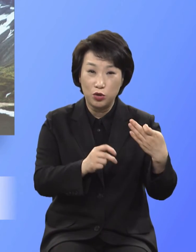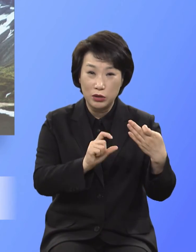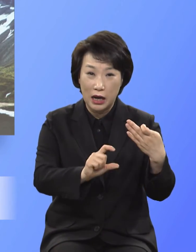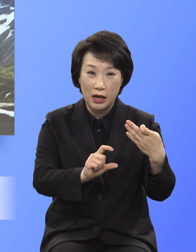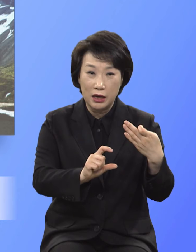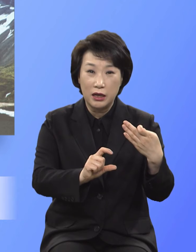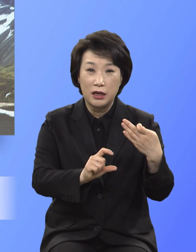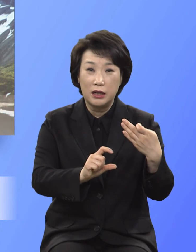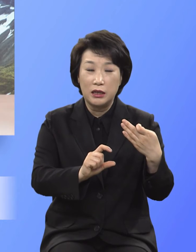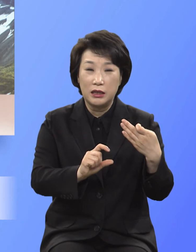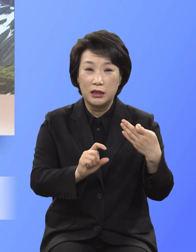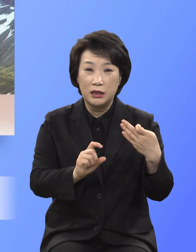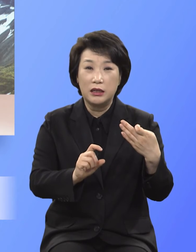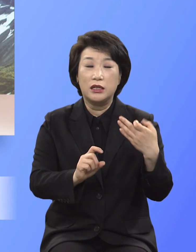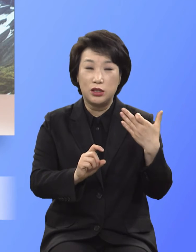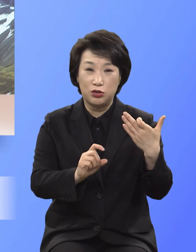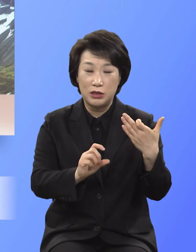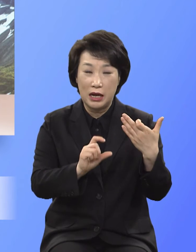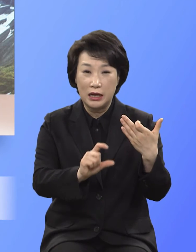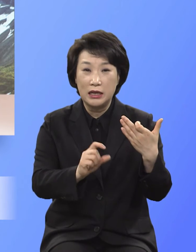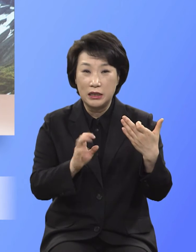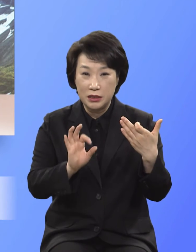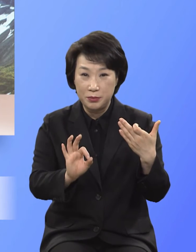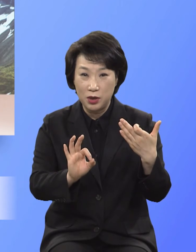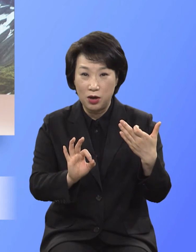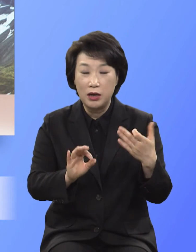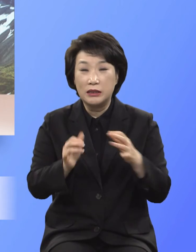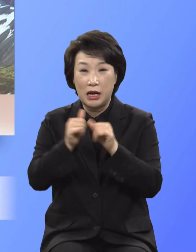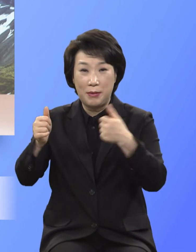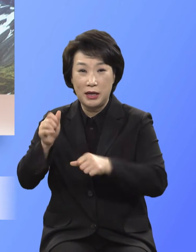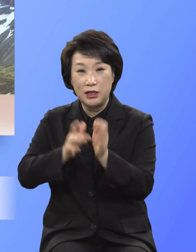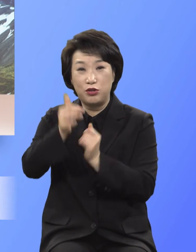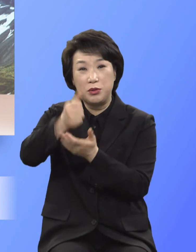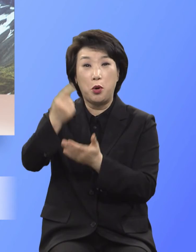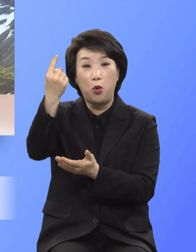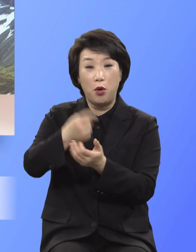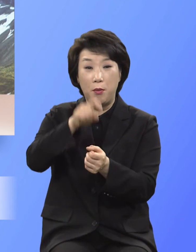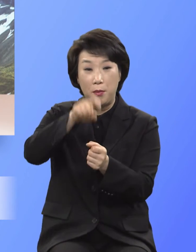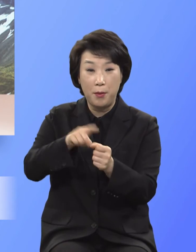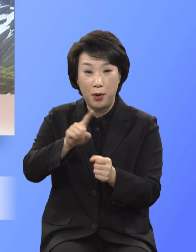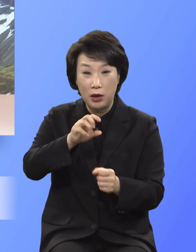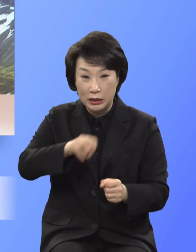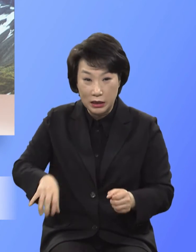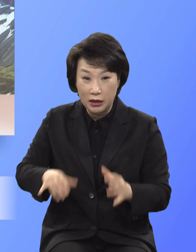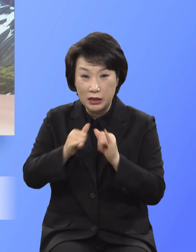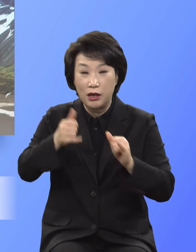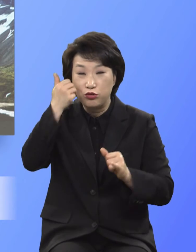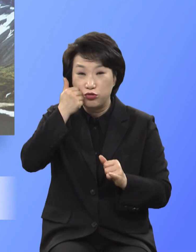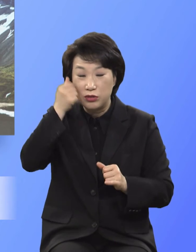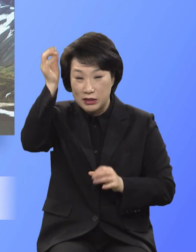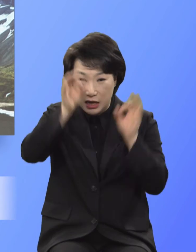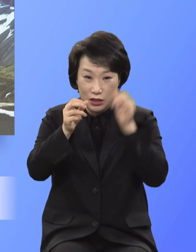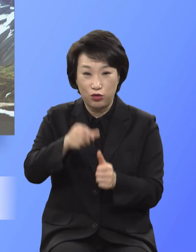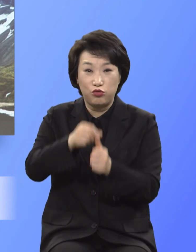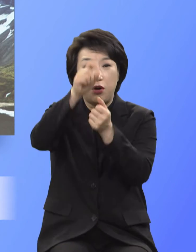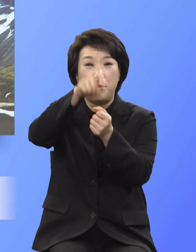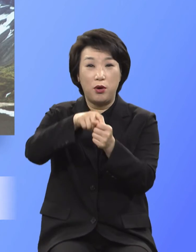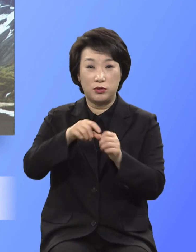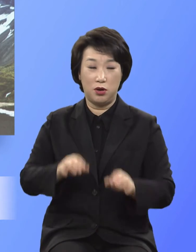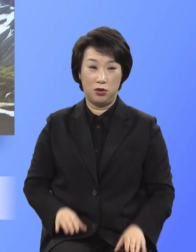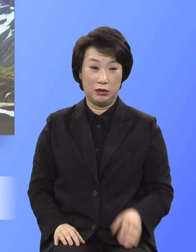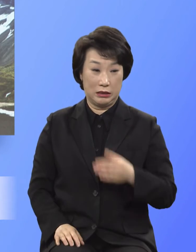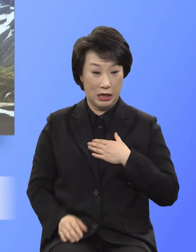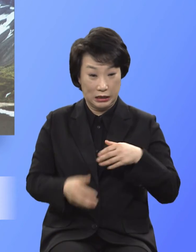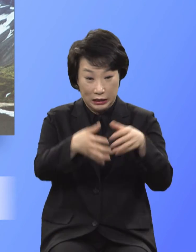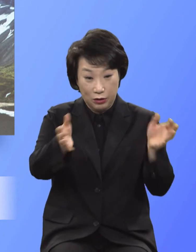19장 10절에 인자에 온 것은 잊어버린 자를 찾아 구원하여 함이라고 했습니다. 나의